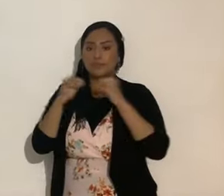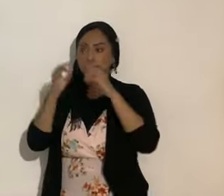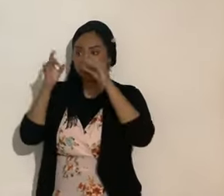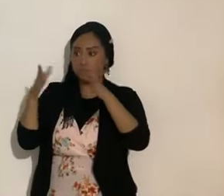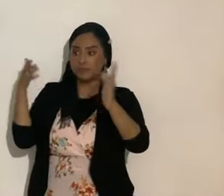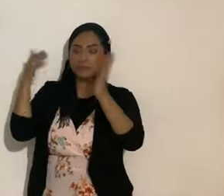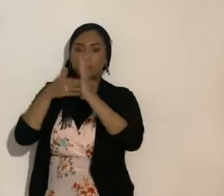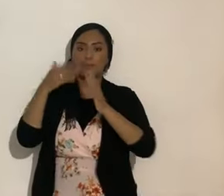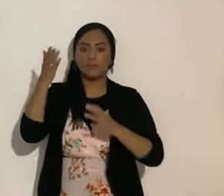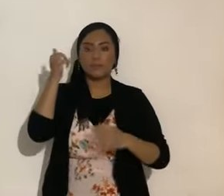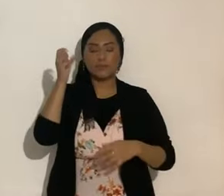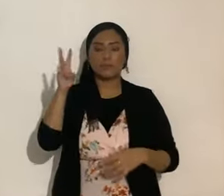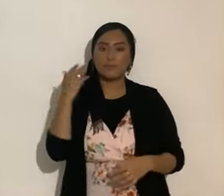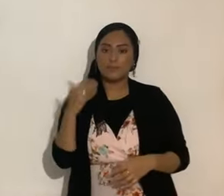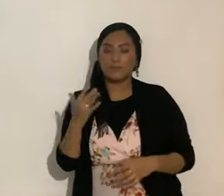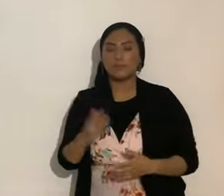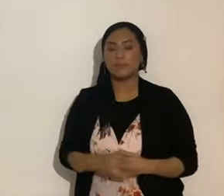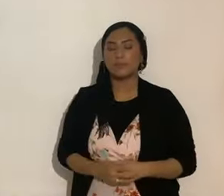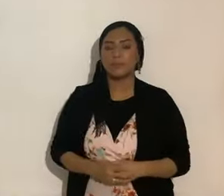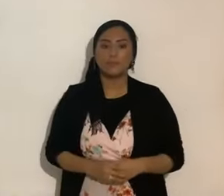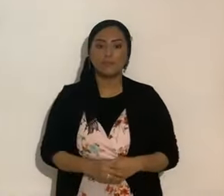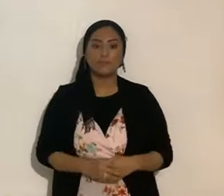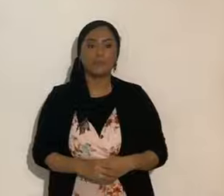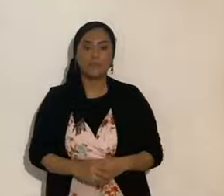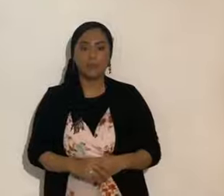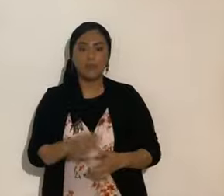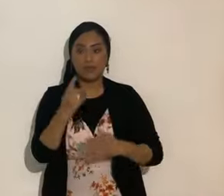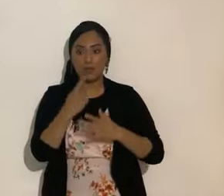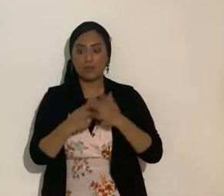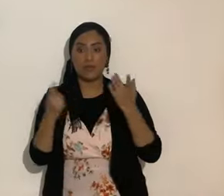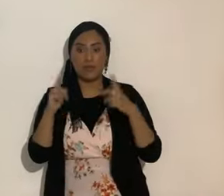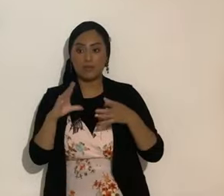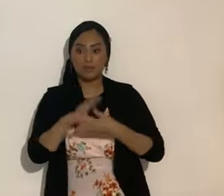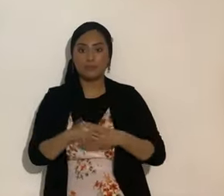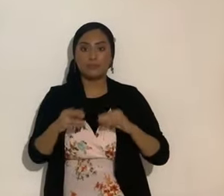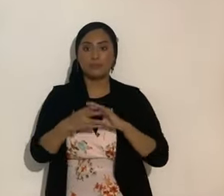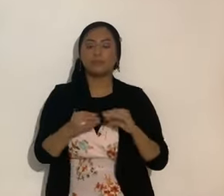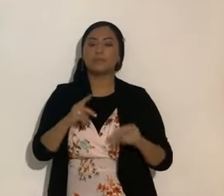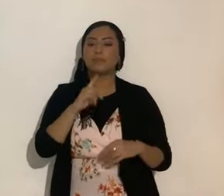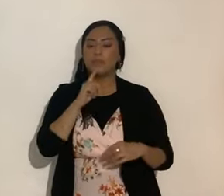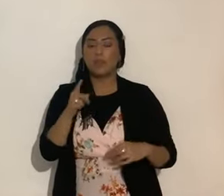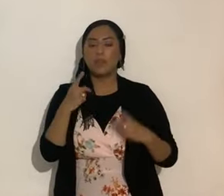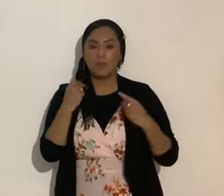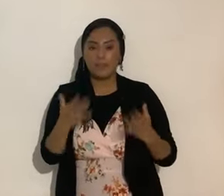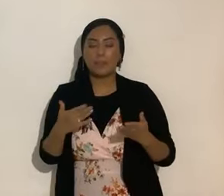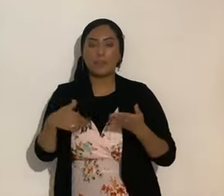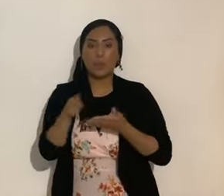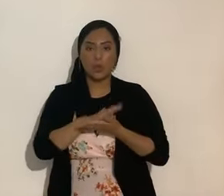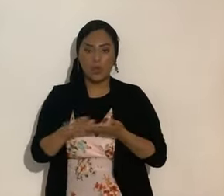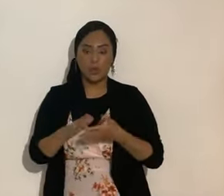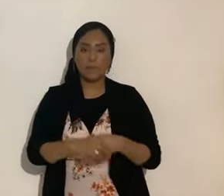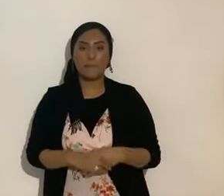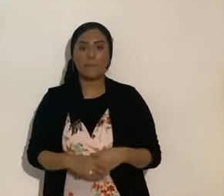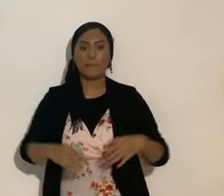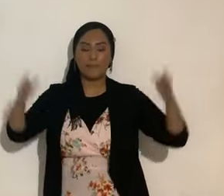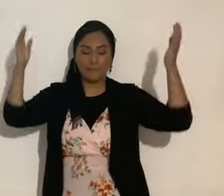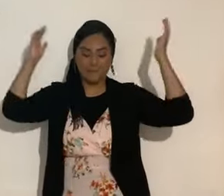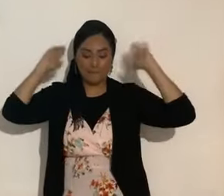Yahshua. Tremendo, ¿no? Es lo que pasó aquí en la parábola. Entonces, a ser verdaderamente santos. Demos